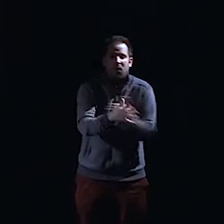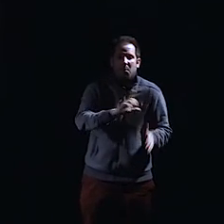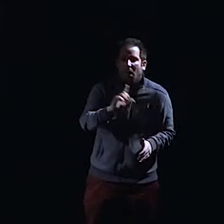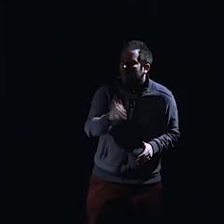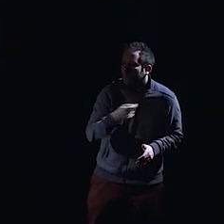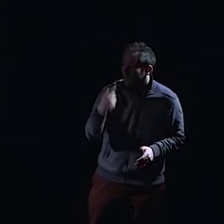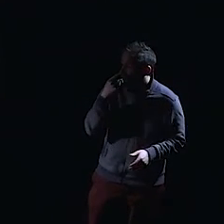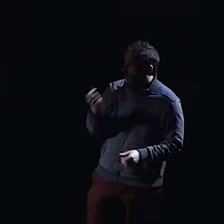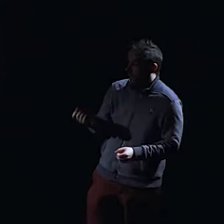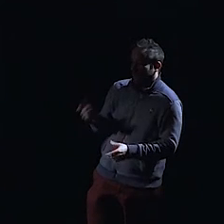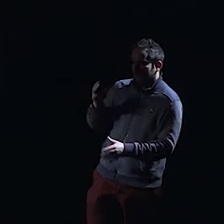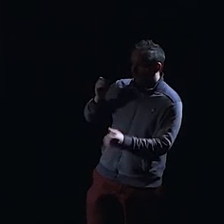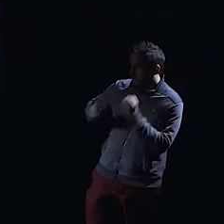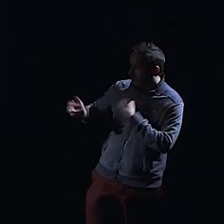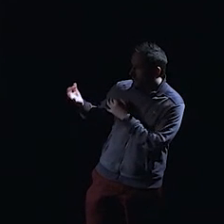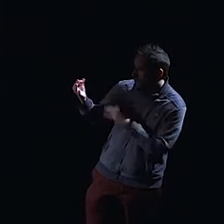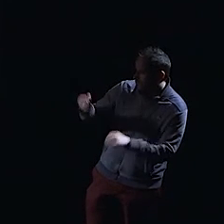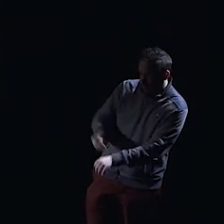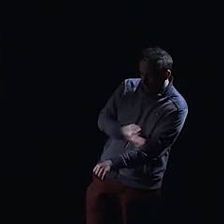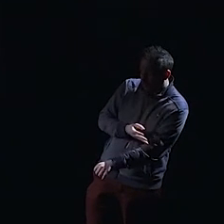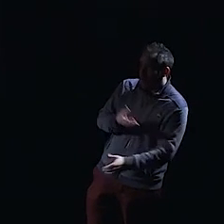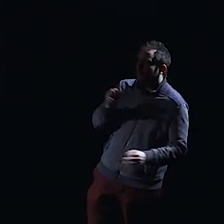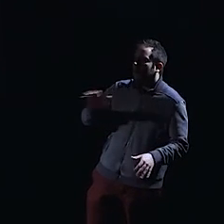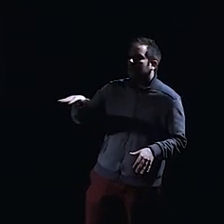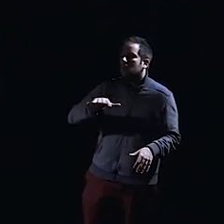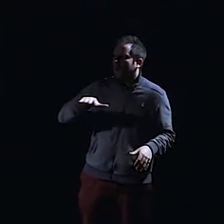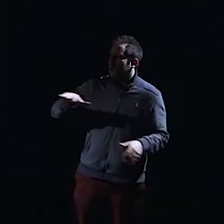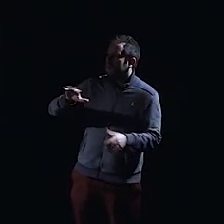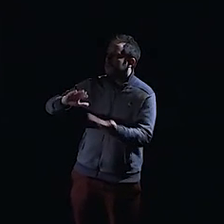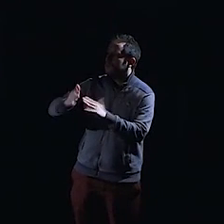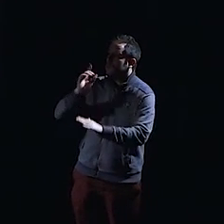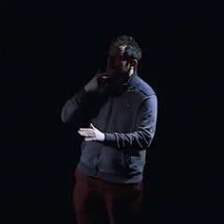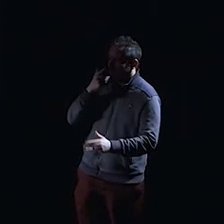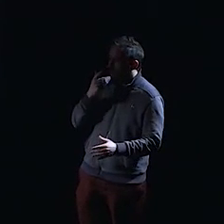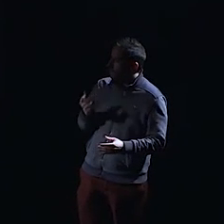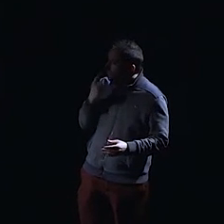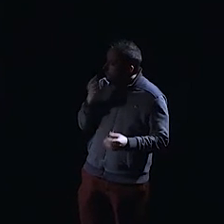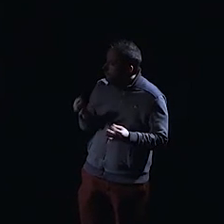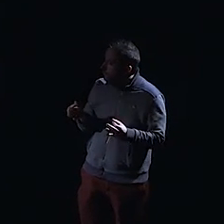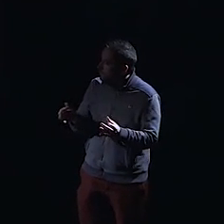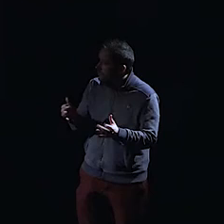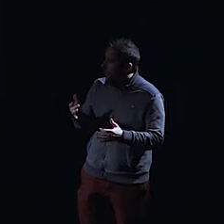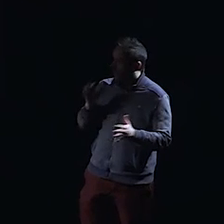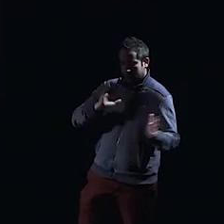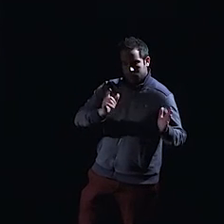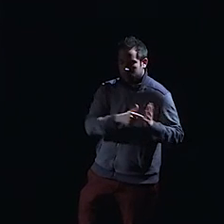je suis assez sensible à cette histoire sur les sourds, enfin, et la langue des signes.